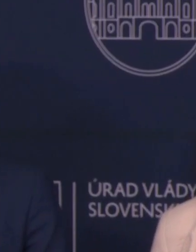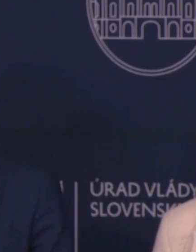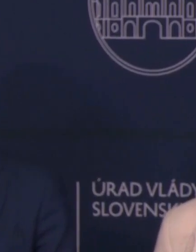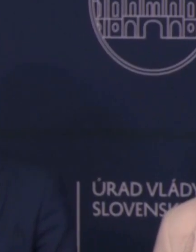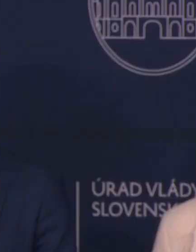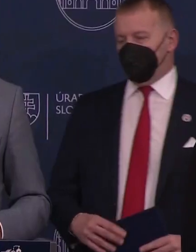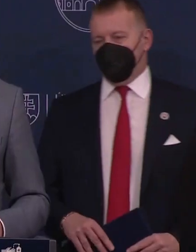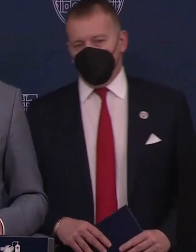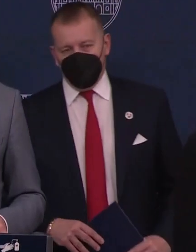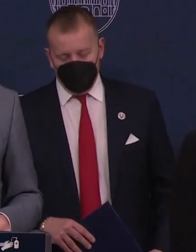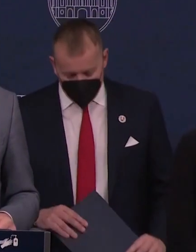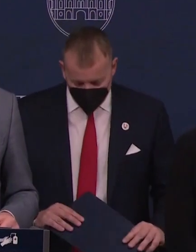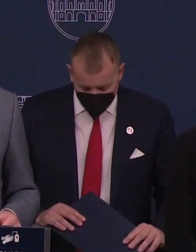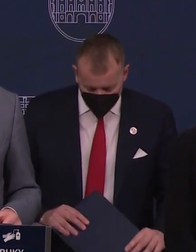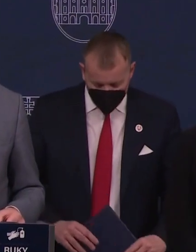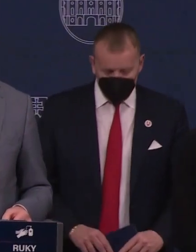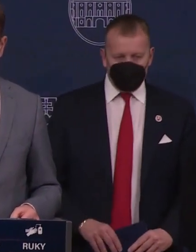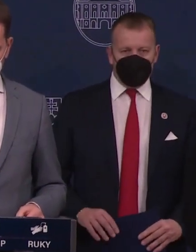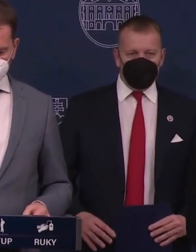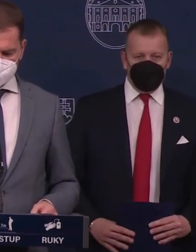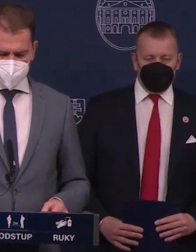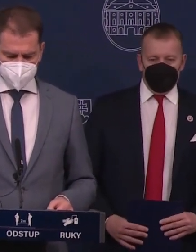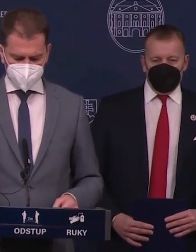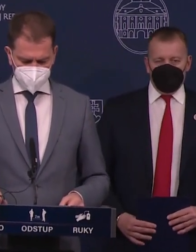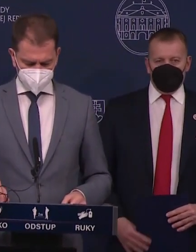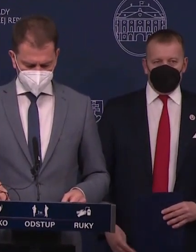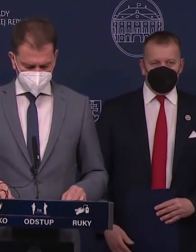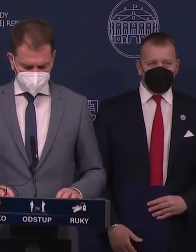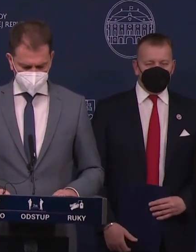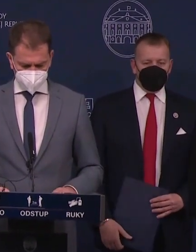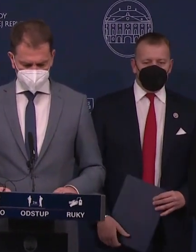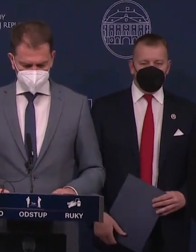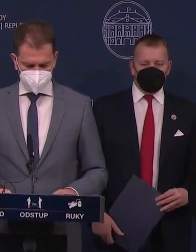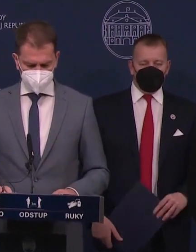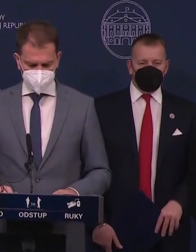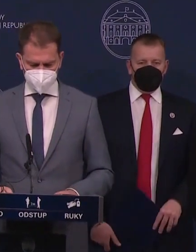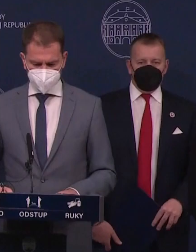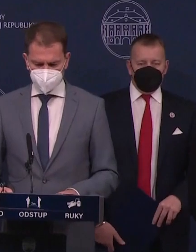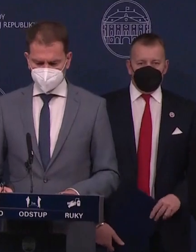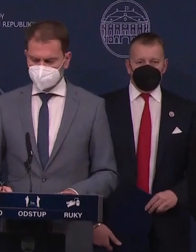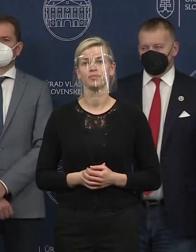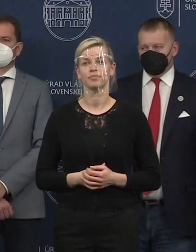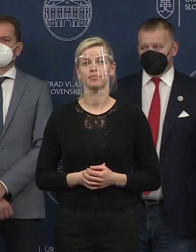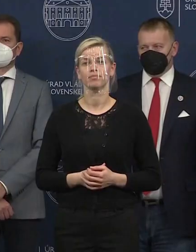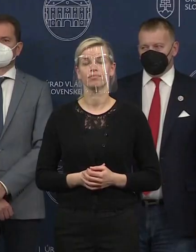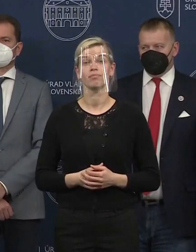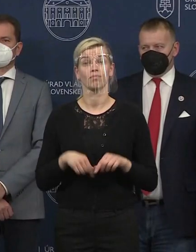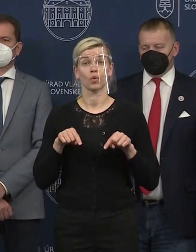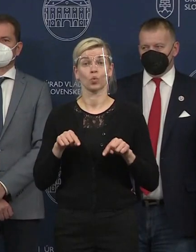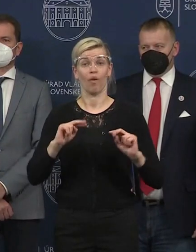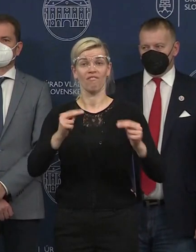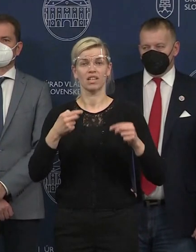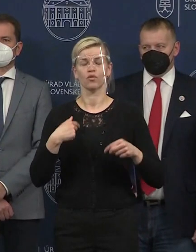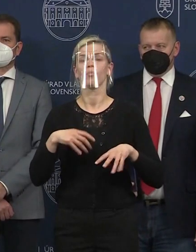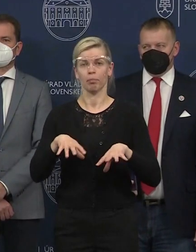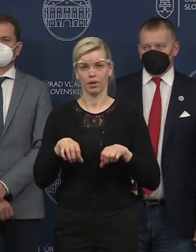Matovic ha affermato di voler rimanere al governo come ministro delle finanze e ha auspicato che l'attuale ministro delle finanze, Eduard Heger, possa assumere il suo